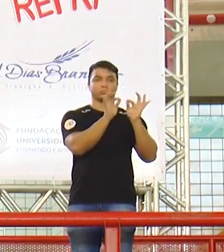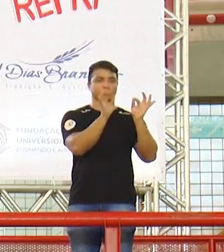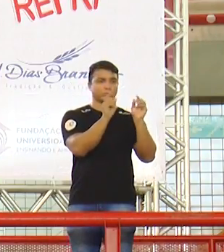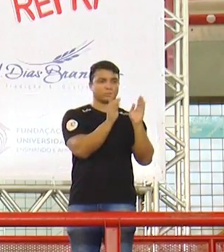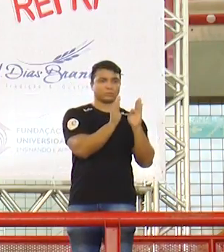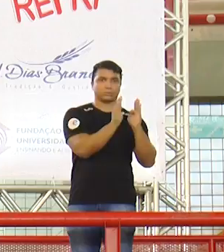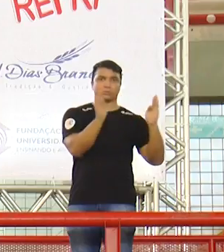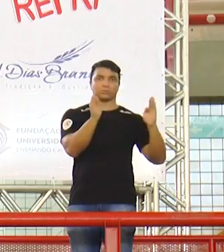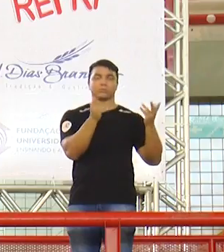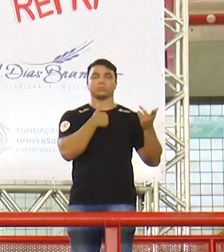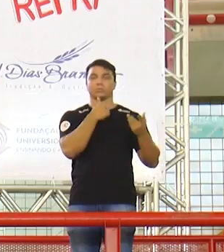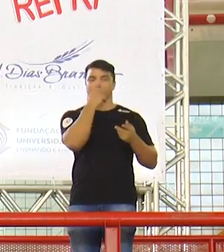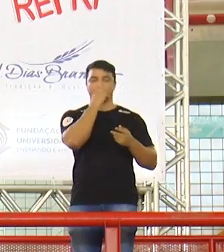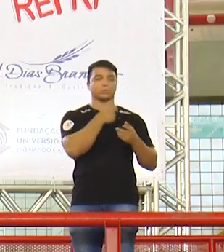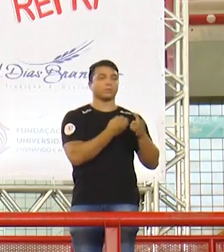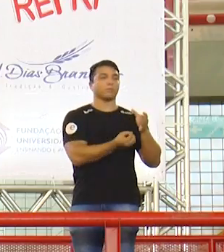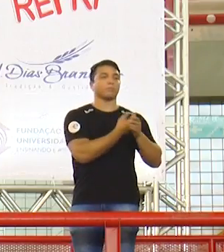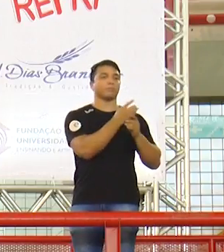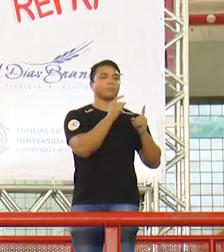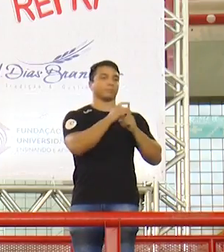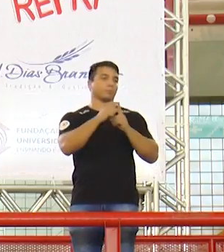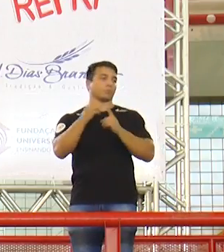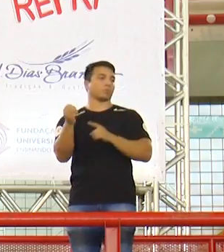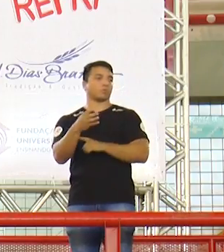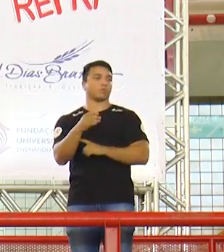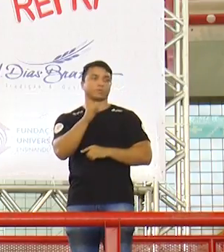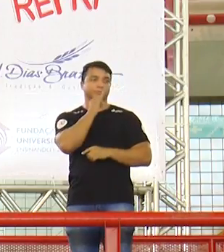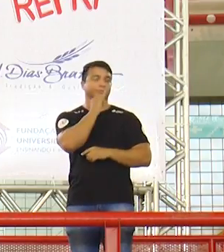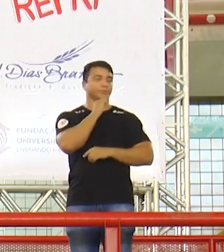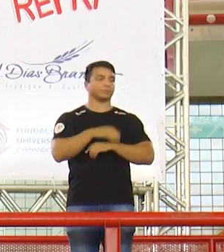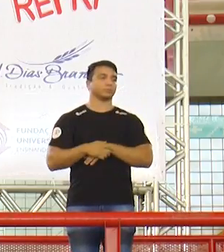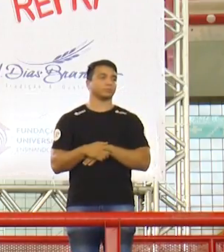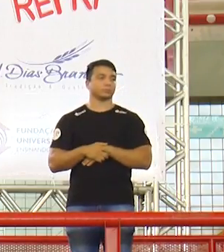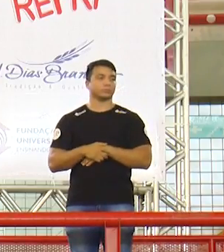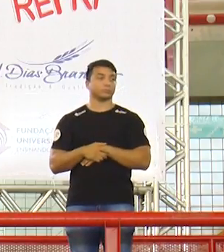palavras. Por exemplo,